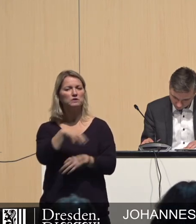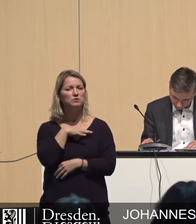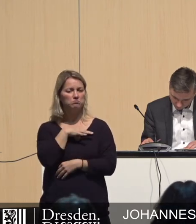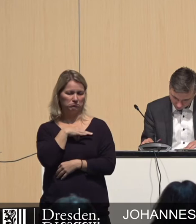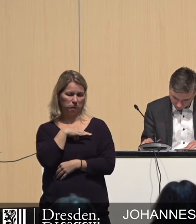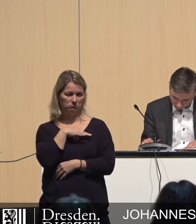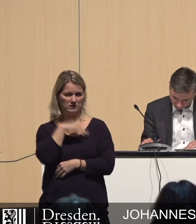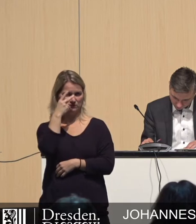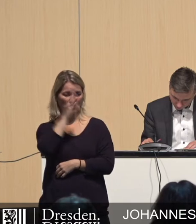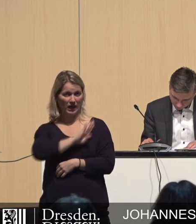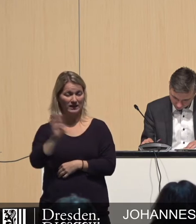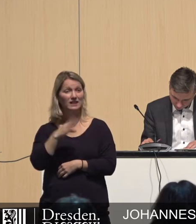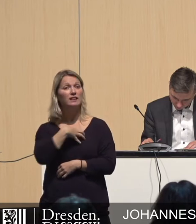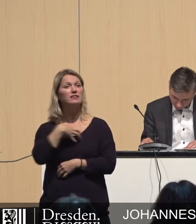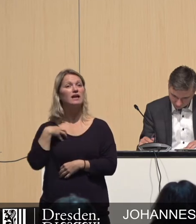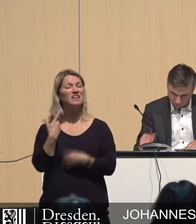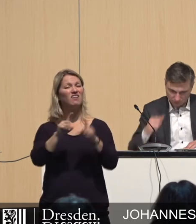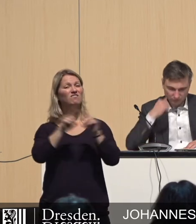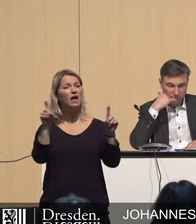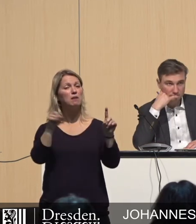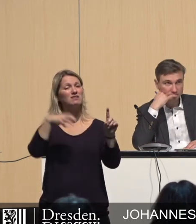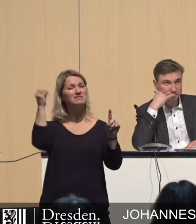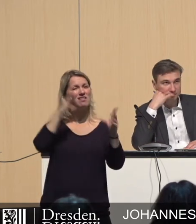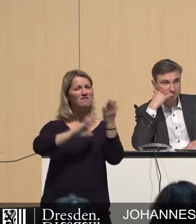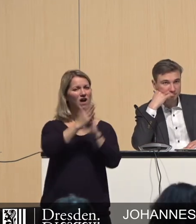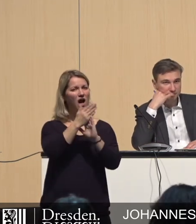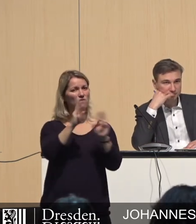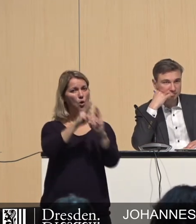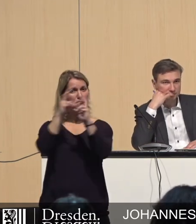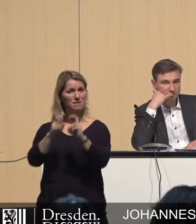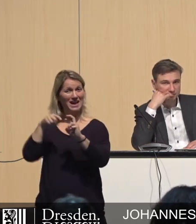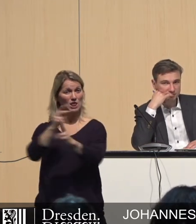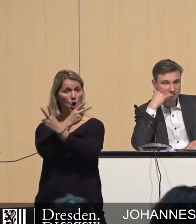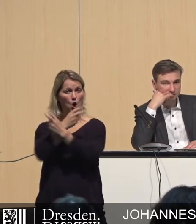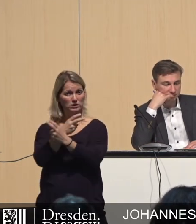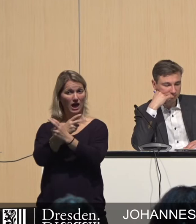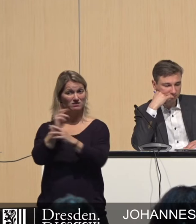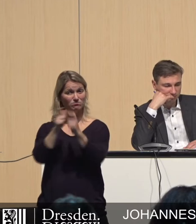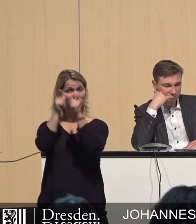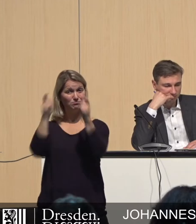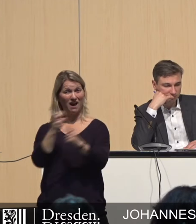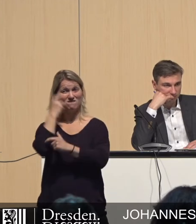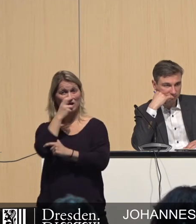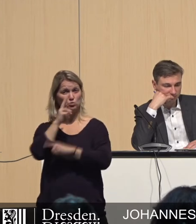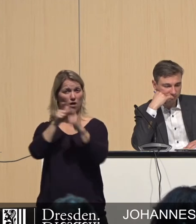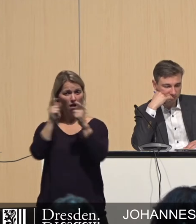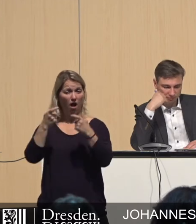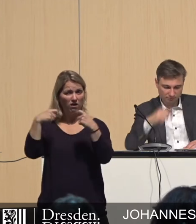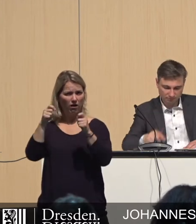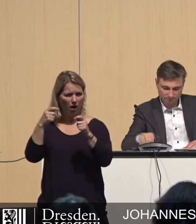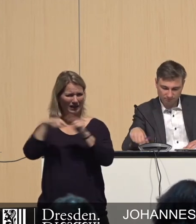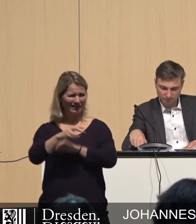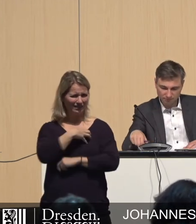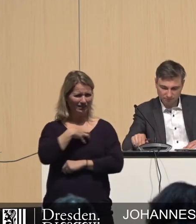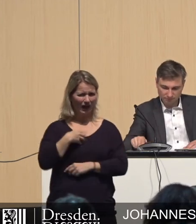dass das Dresdner Unternehmen Sunfire dazu in Österreich eine Versuchsanlage aufbaut, aber nicht in Dresden. Meine Damen und Herren,